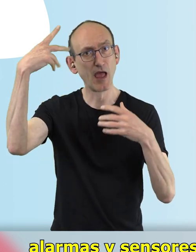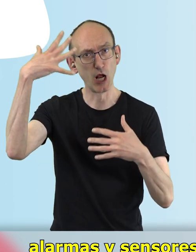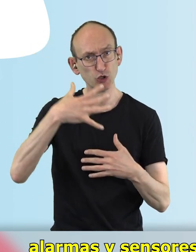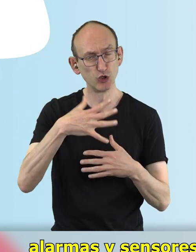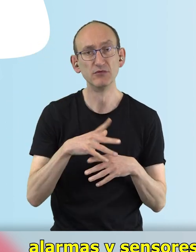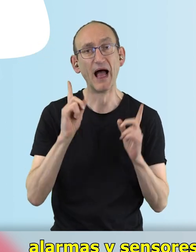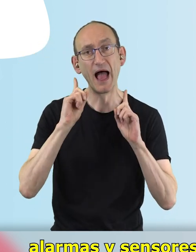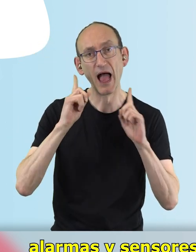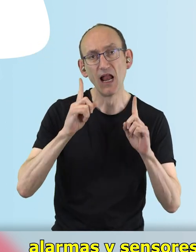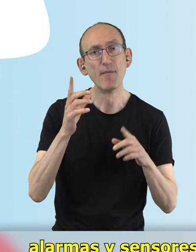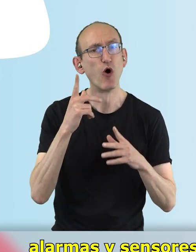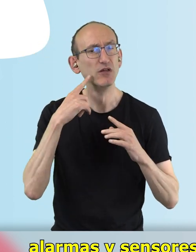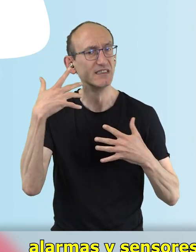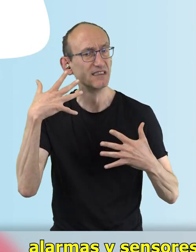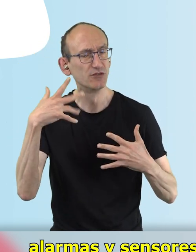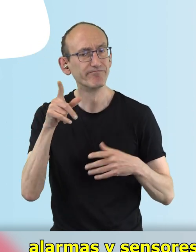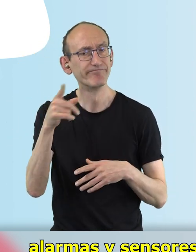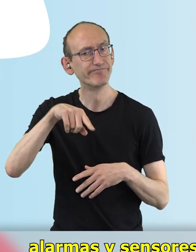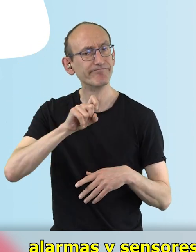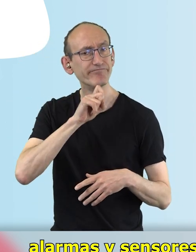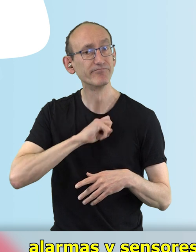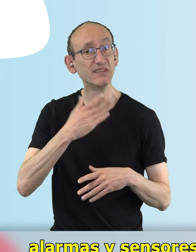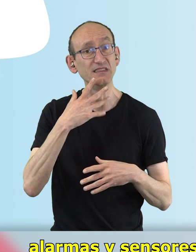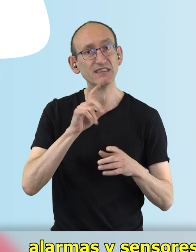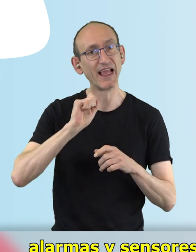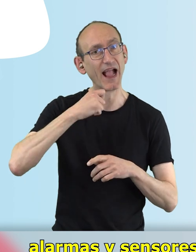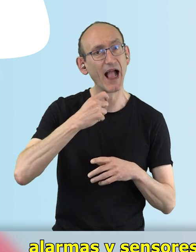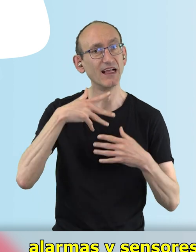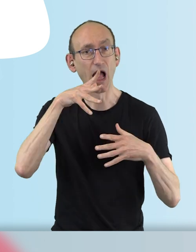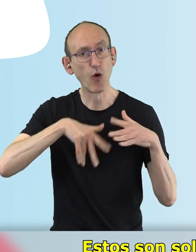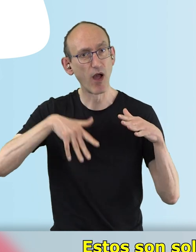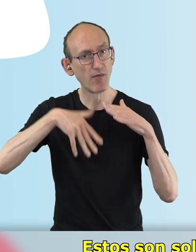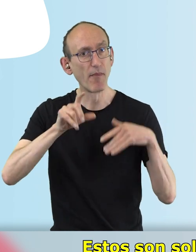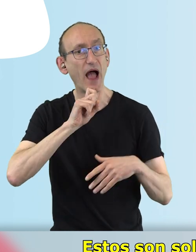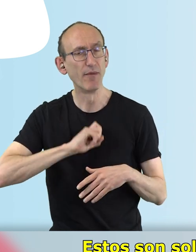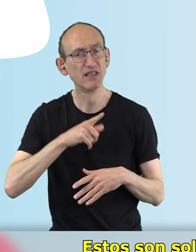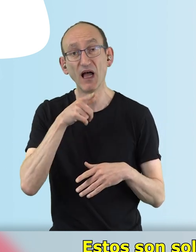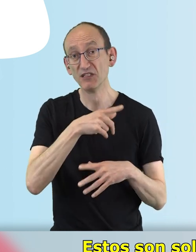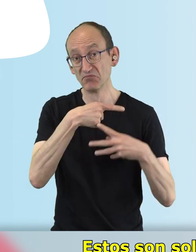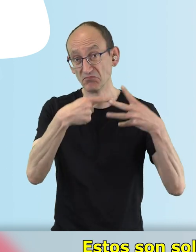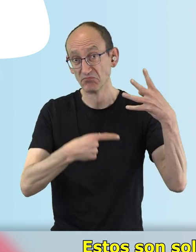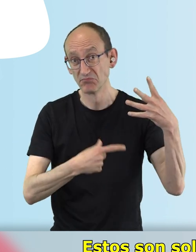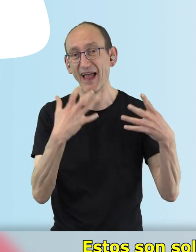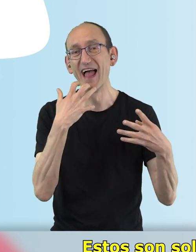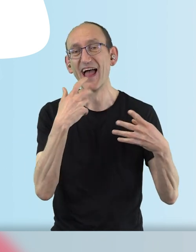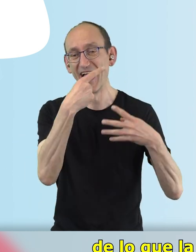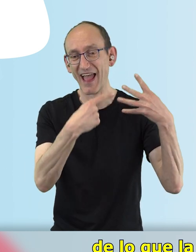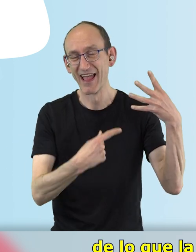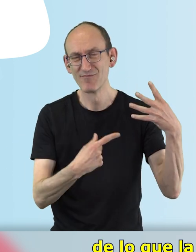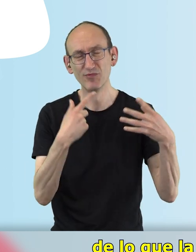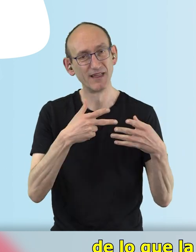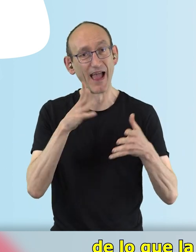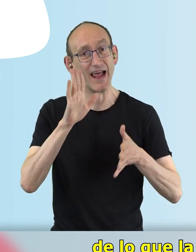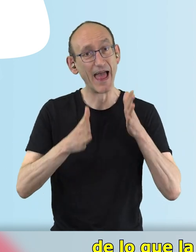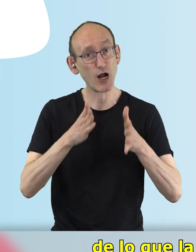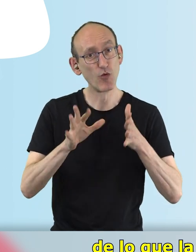del sol. Alarmas y sensores que nos avisan de posibles fugas de gas o agua. Esto son solo algunos de los muchos ejemplos de lo